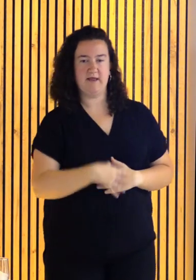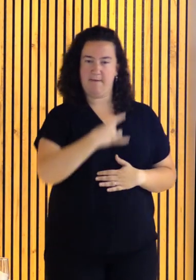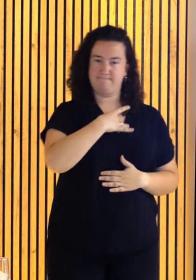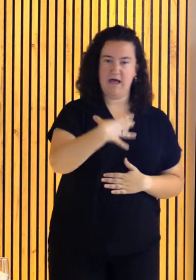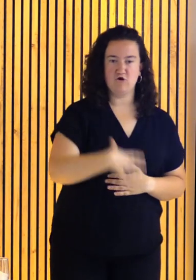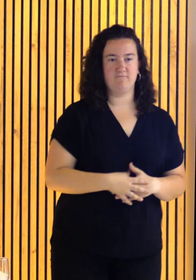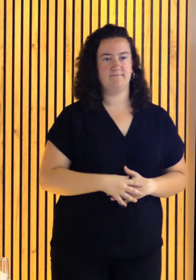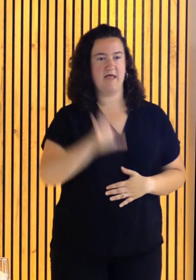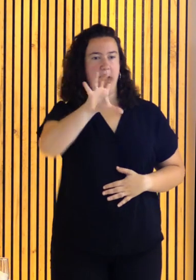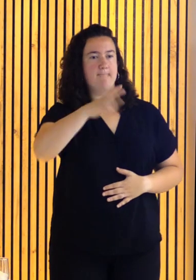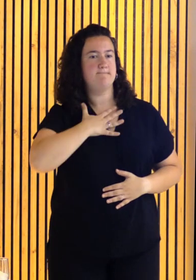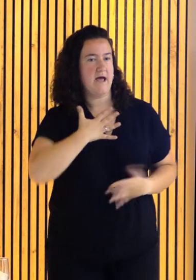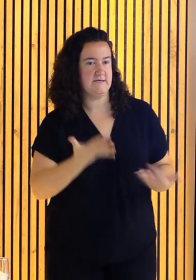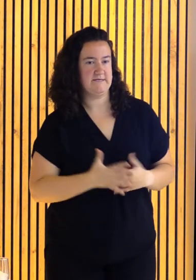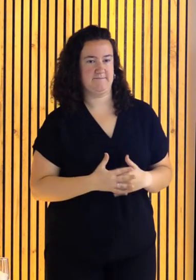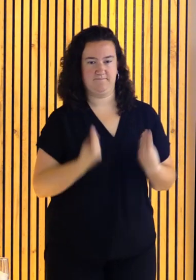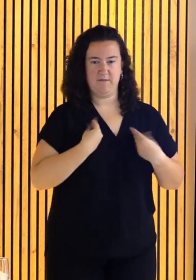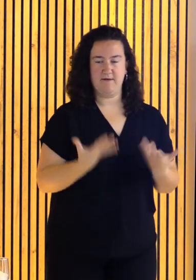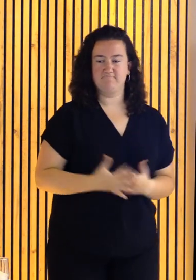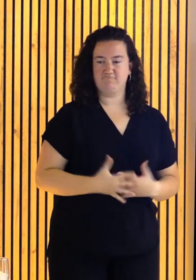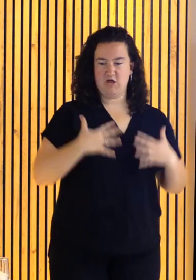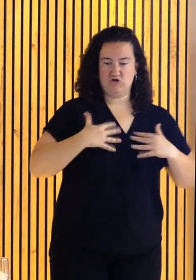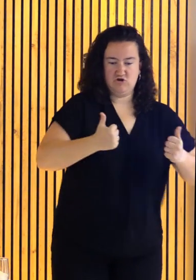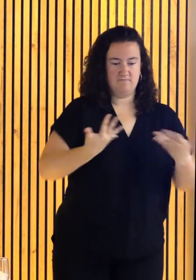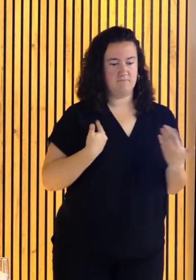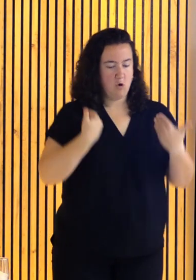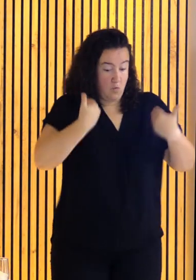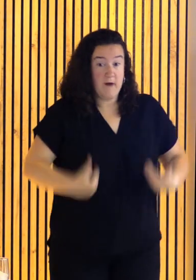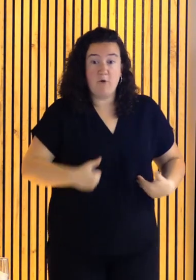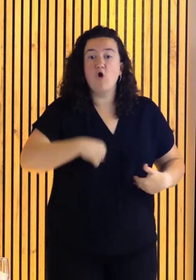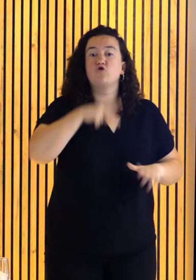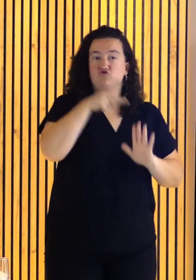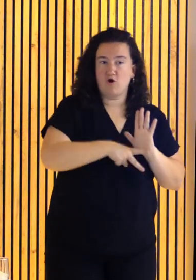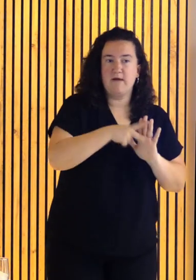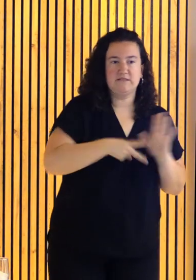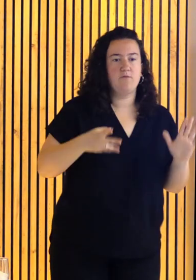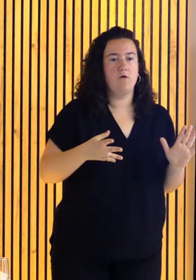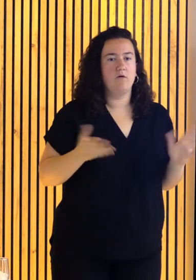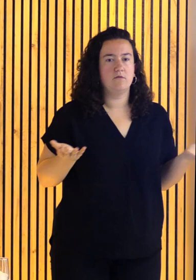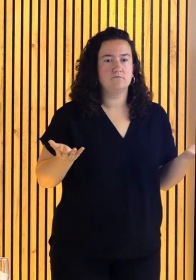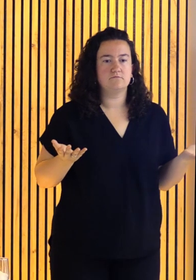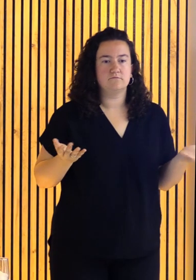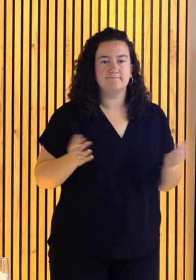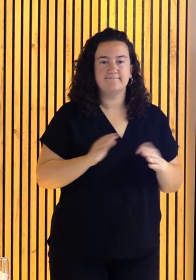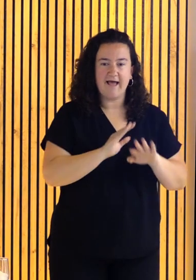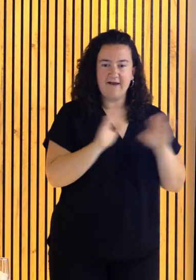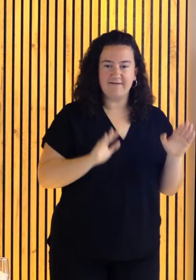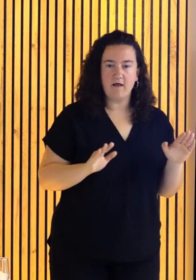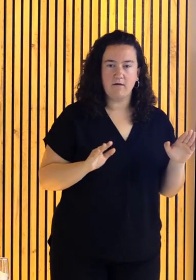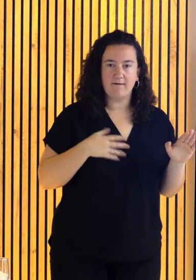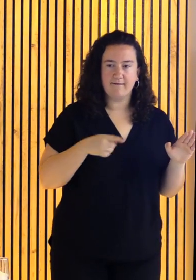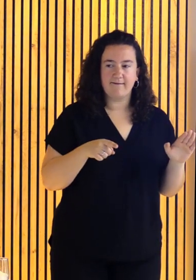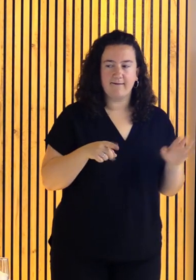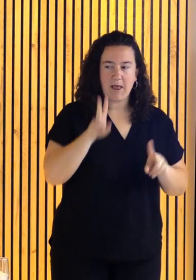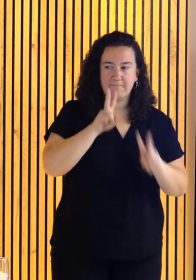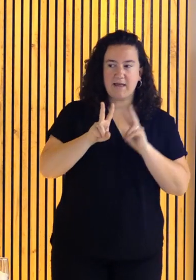dena, osasuntsua, gorputz normatiboa duena, eta bar, orduan eta zeiagoa gertatzen dela ikustea, badirela